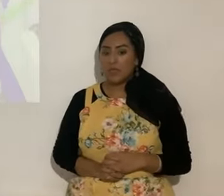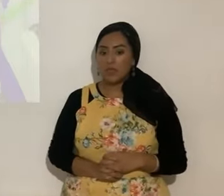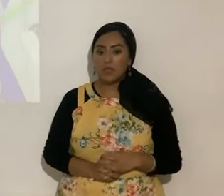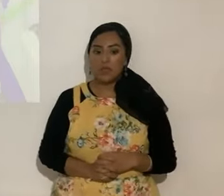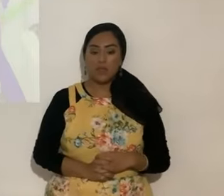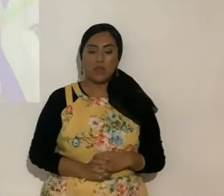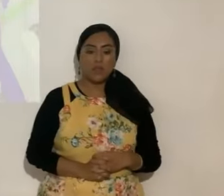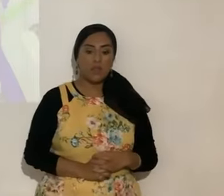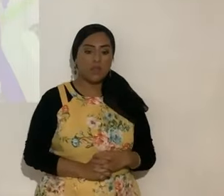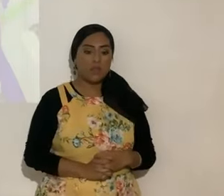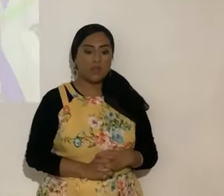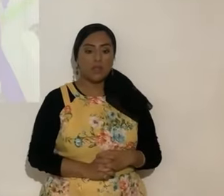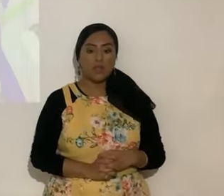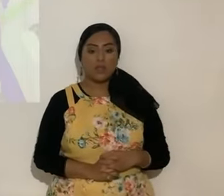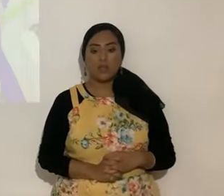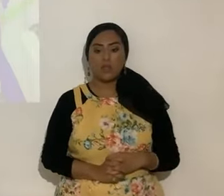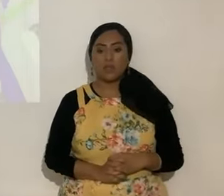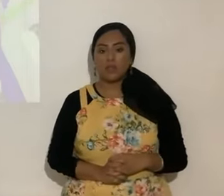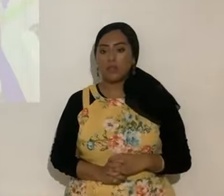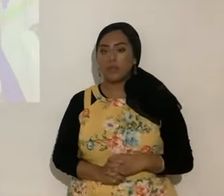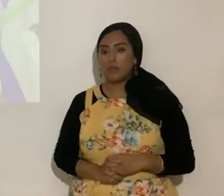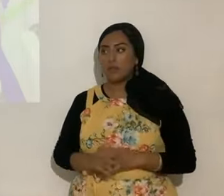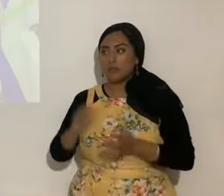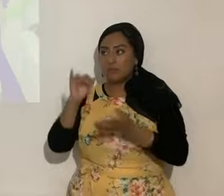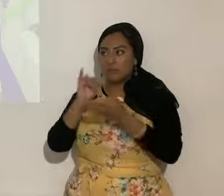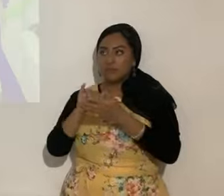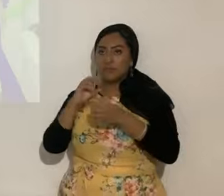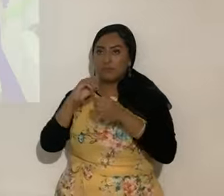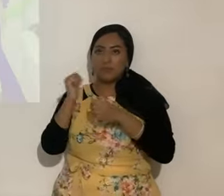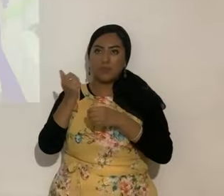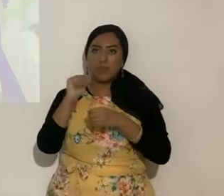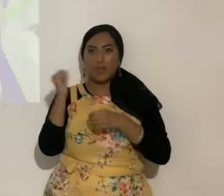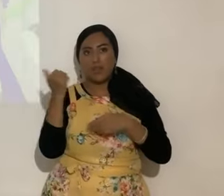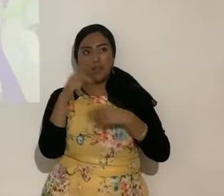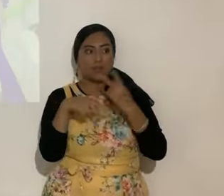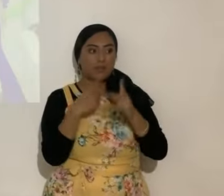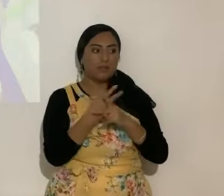eso es una especie de, ahí, entran otro tipo de chantajes, por ejemplo,